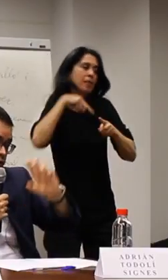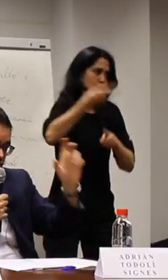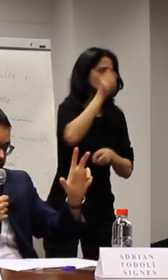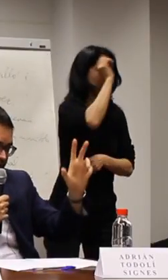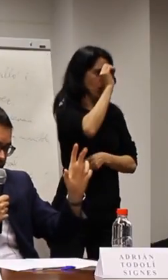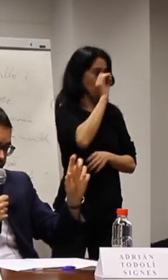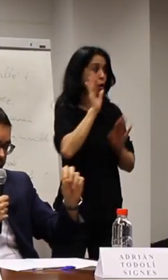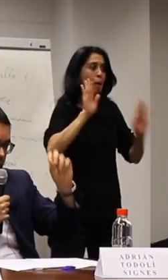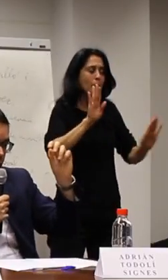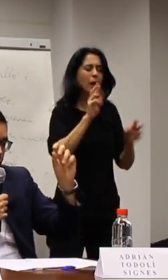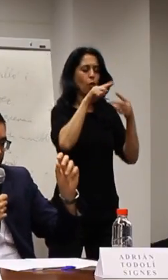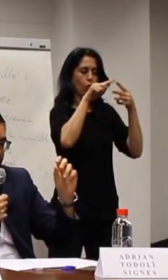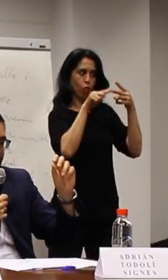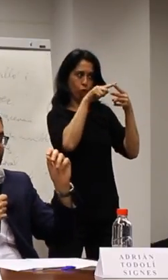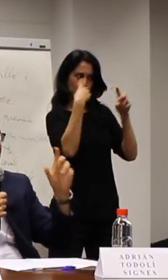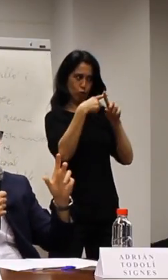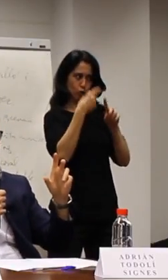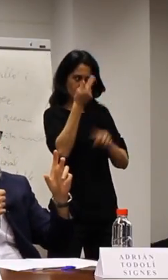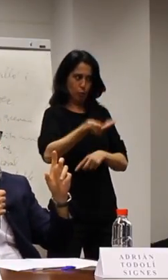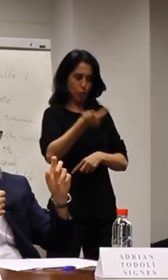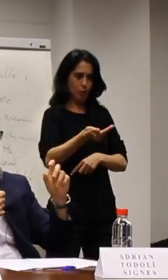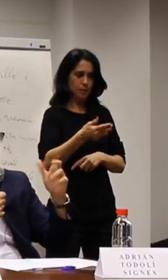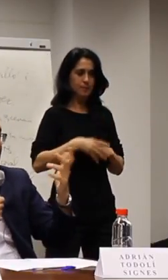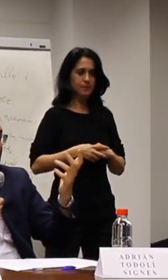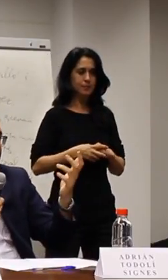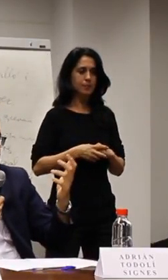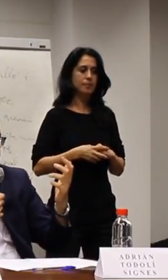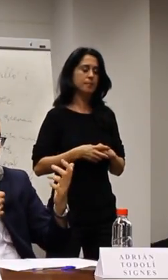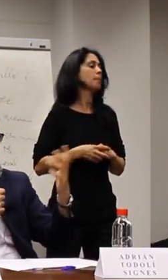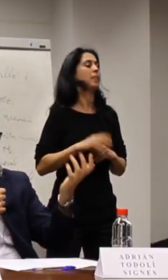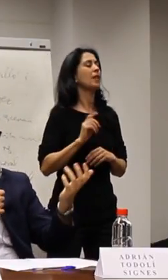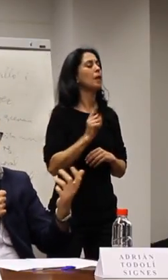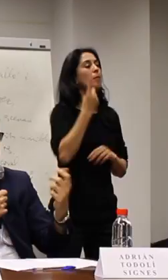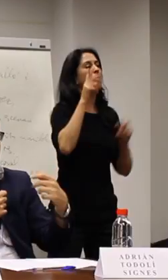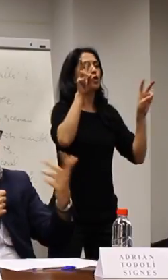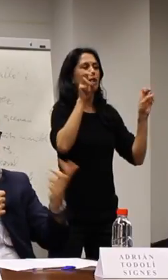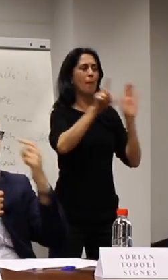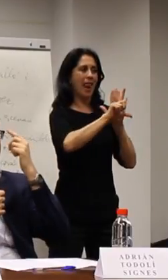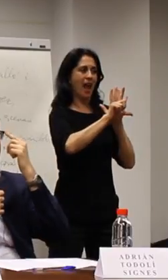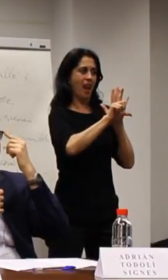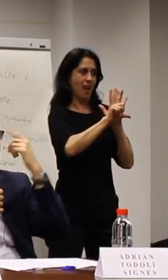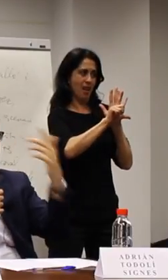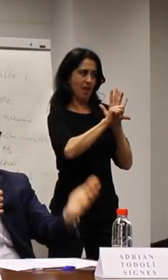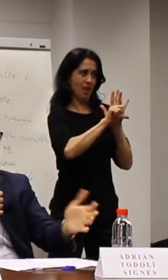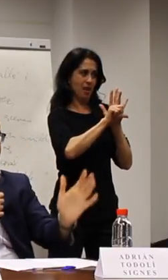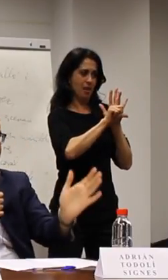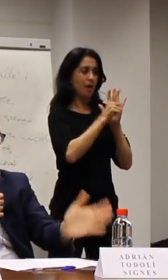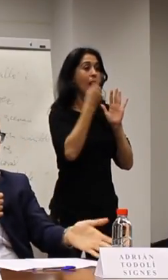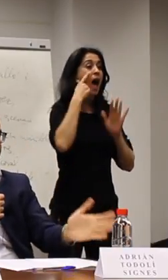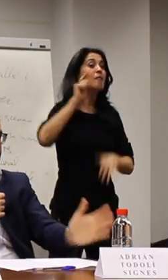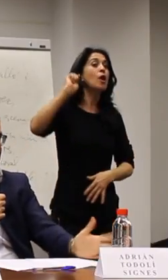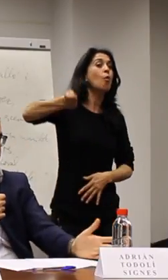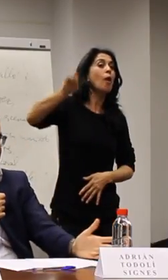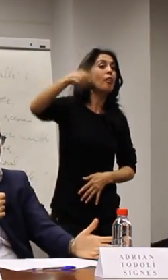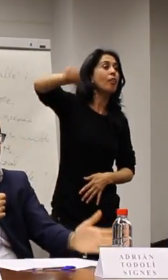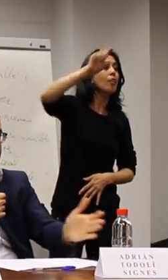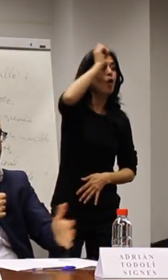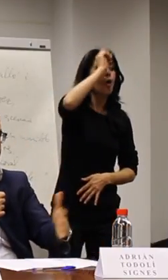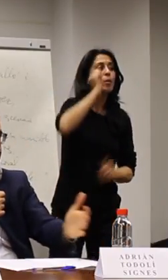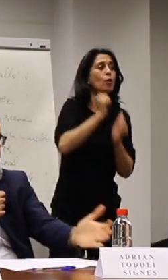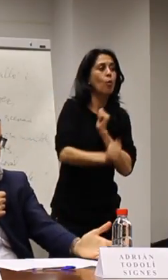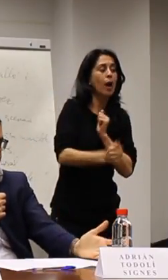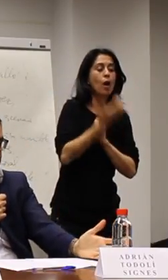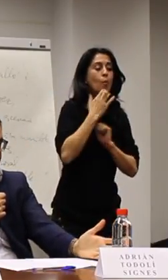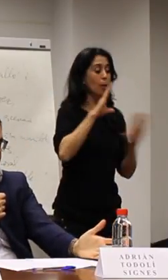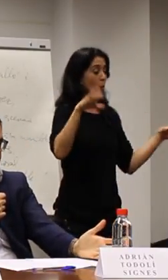hay dos cosas que quiero decir. Una es el tema legal. Bueno, pues el tema legal habrá que ver qué dicen los jueces. Es decir, cuando la plataforma está